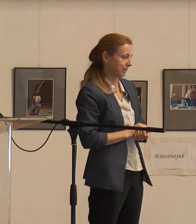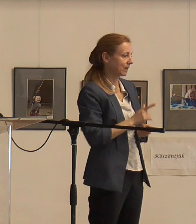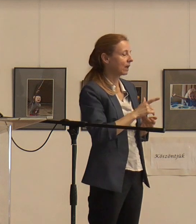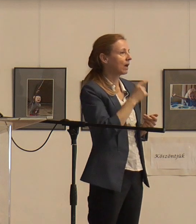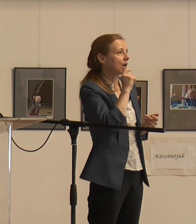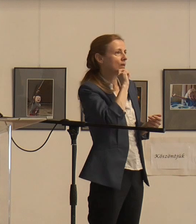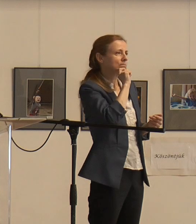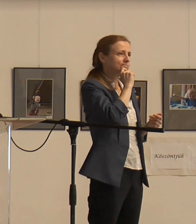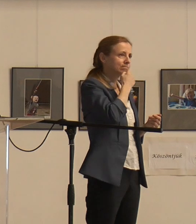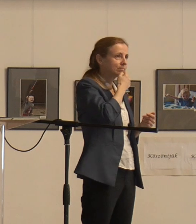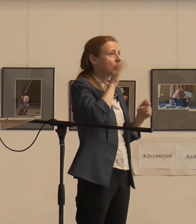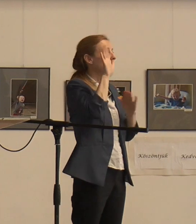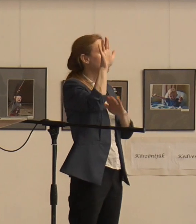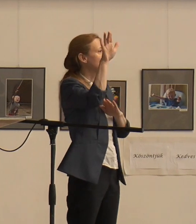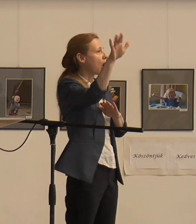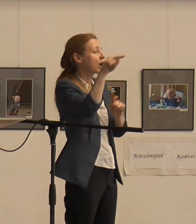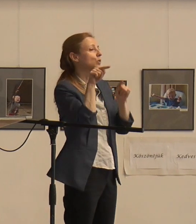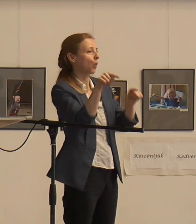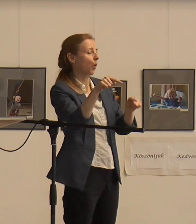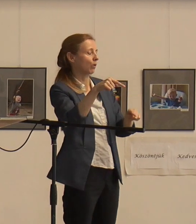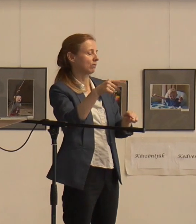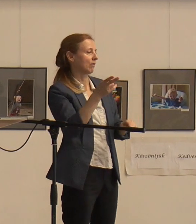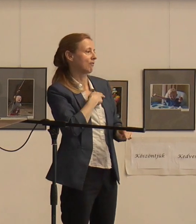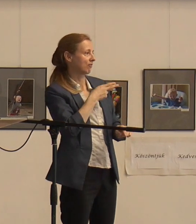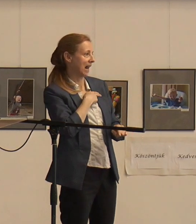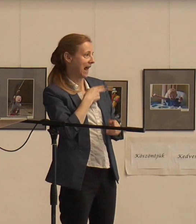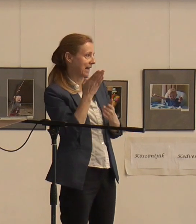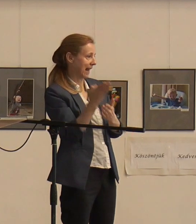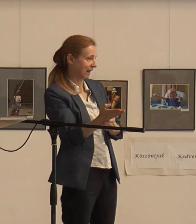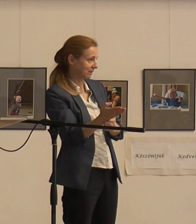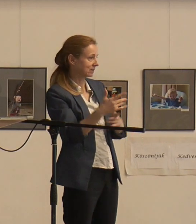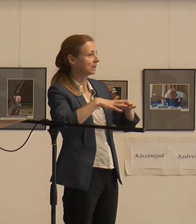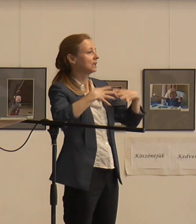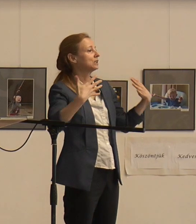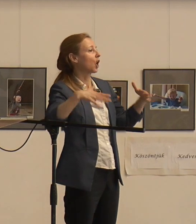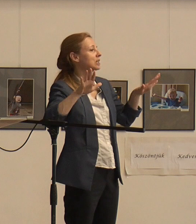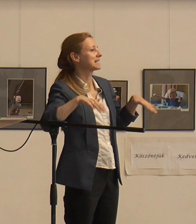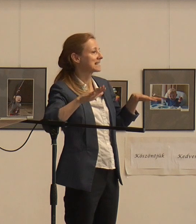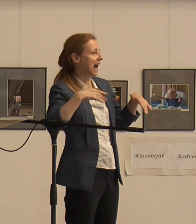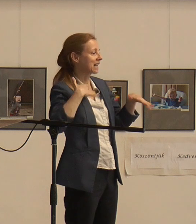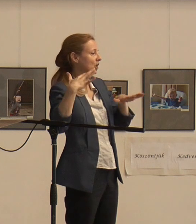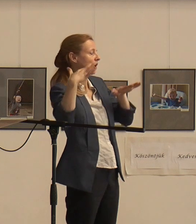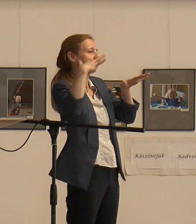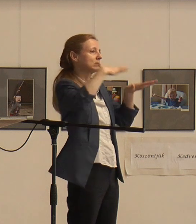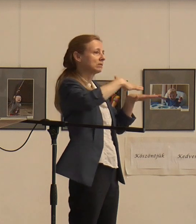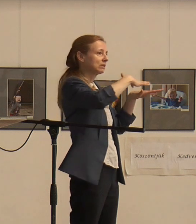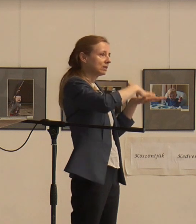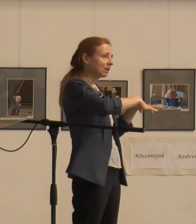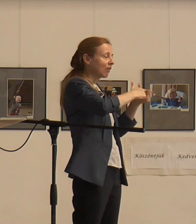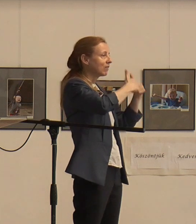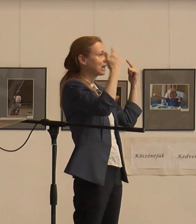folytott szavunkra majdan ők felelnek. Nagy szárnyadat borítsd ránk,